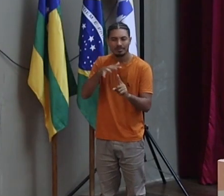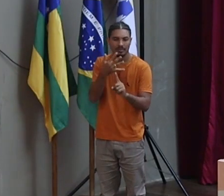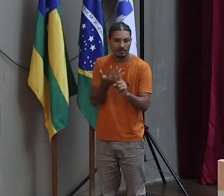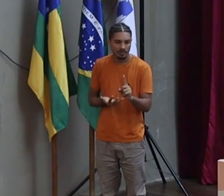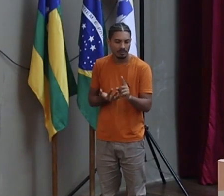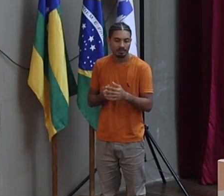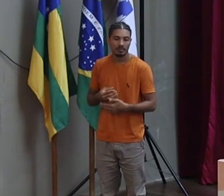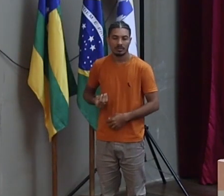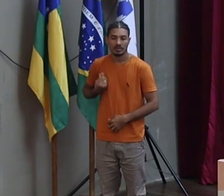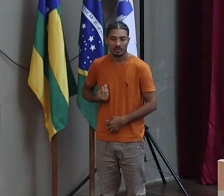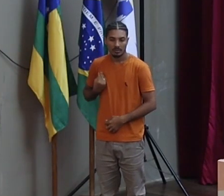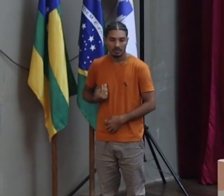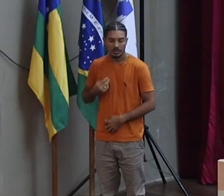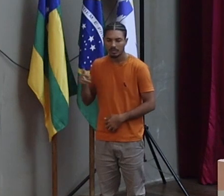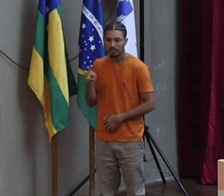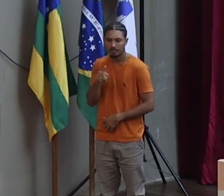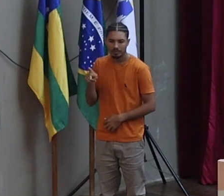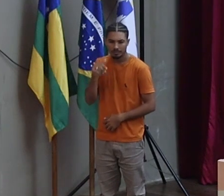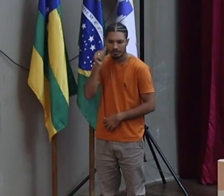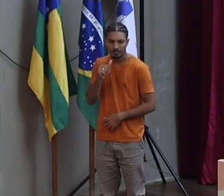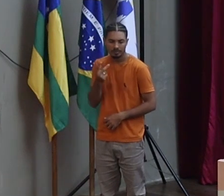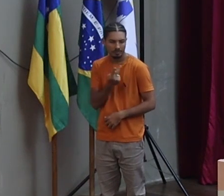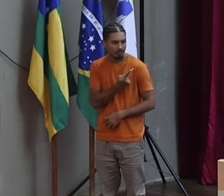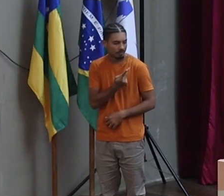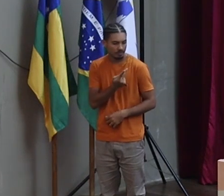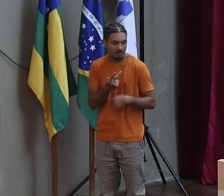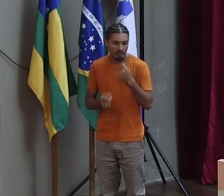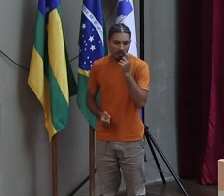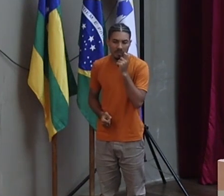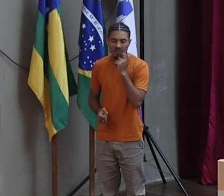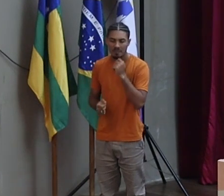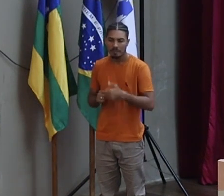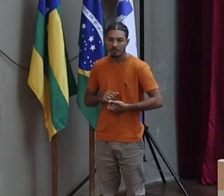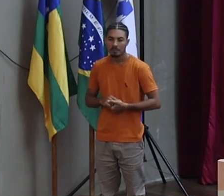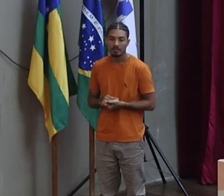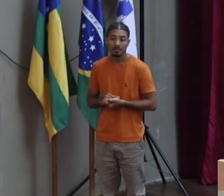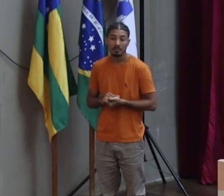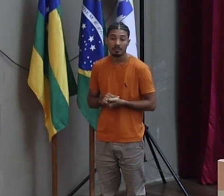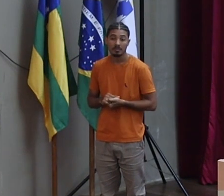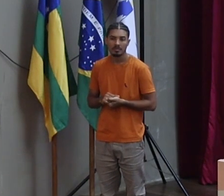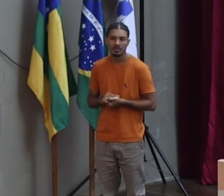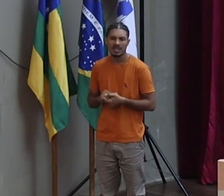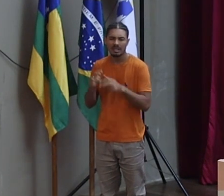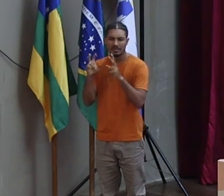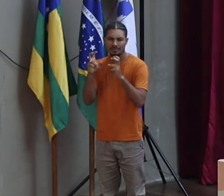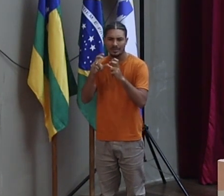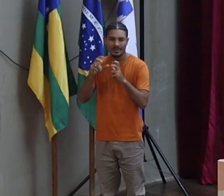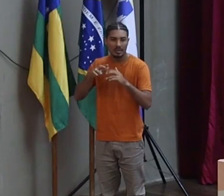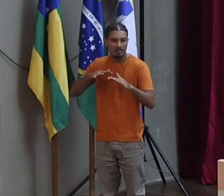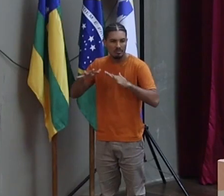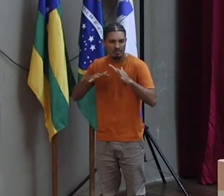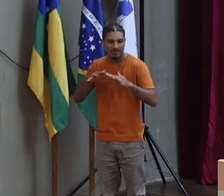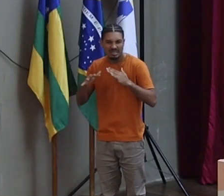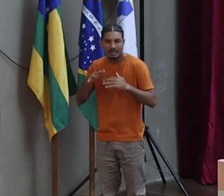né, a presença das professoras Claudiana e Marilda Cavalcante, falávamos sobre esse movimento